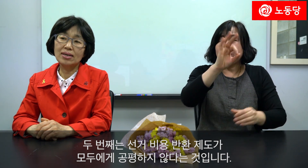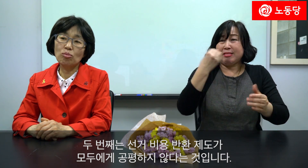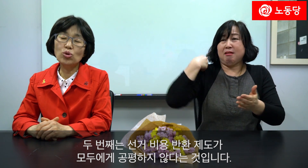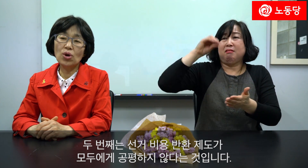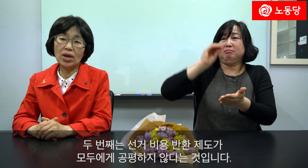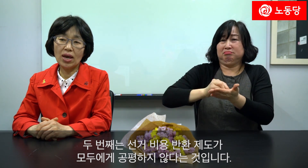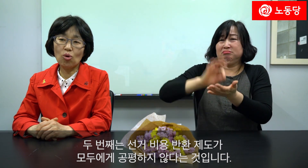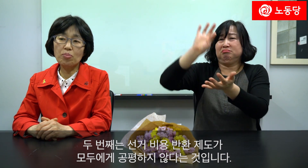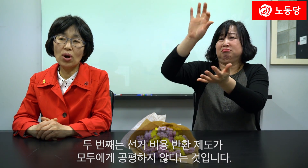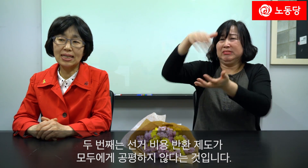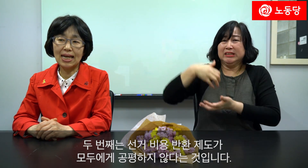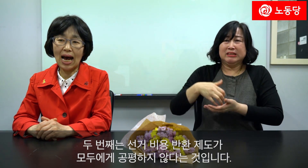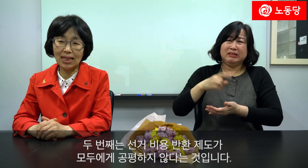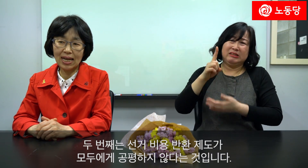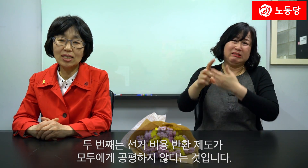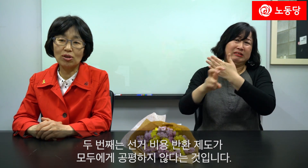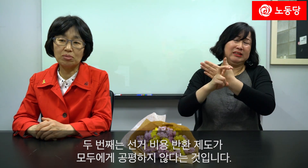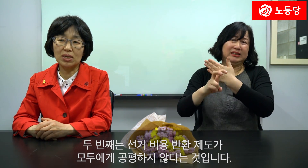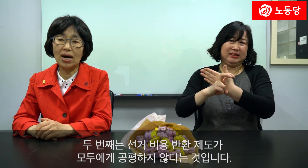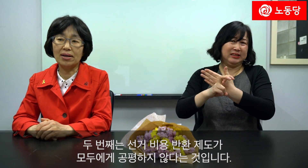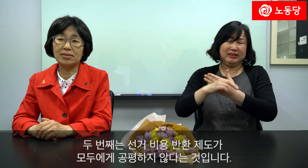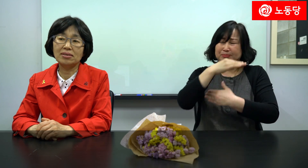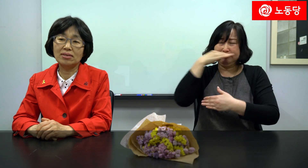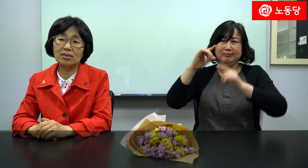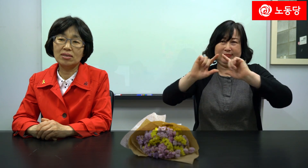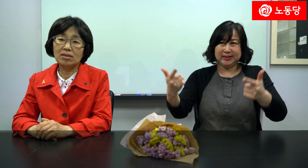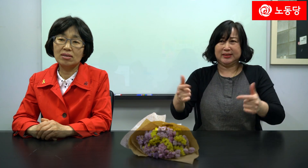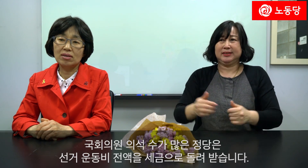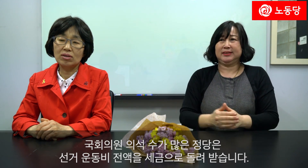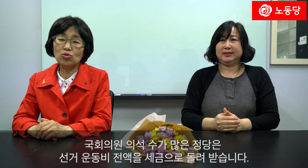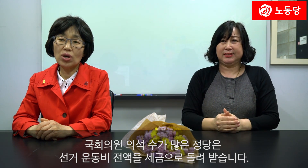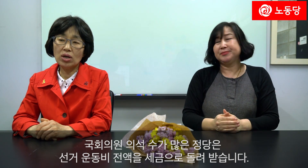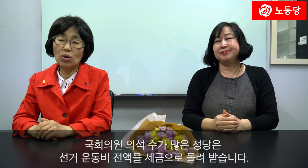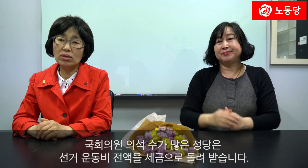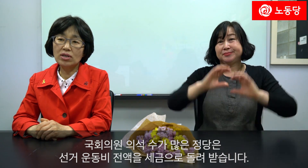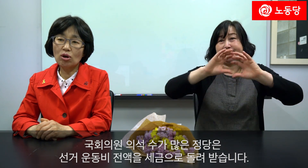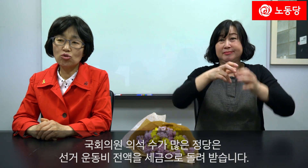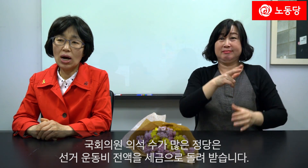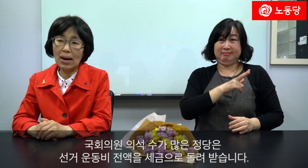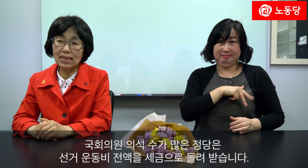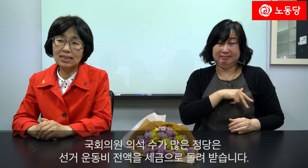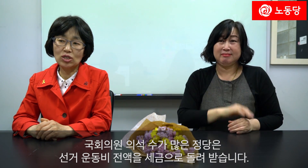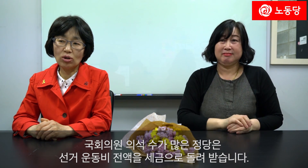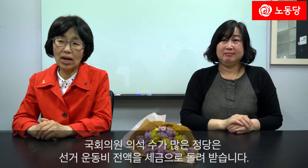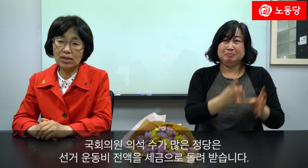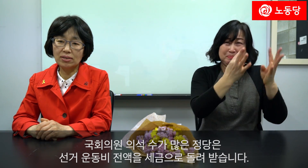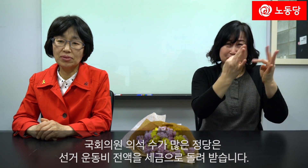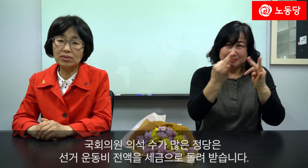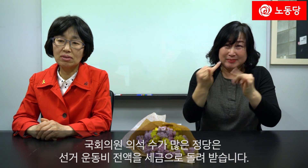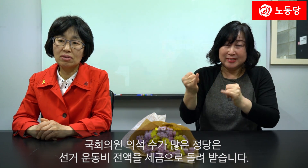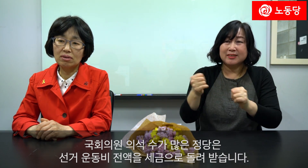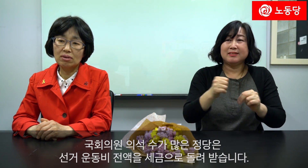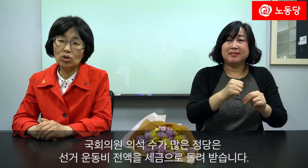제도가 모두에게 공평하지 않다는 것입니다. 국회의원 의석수가 많은